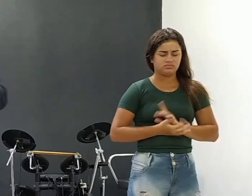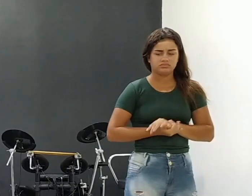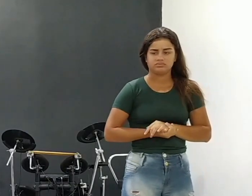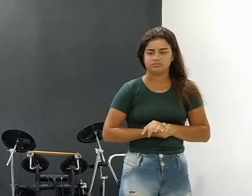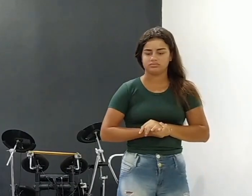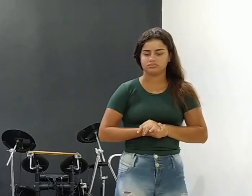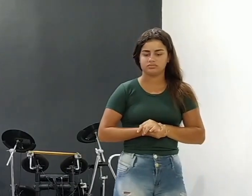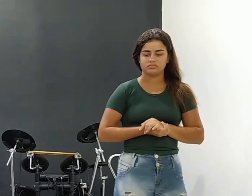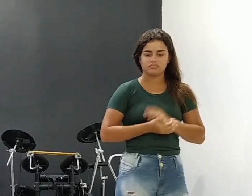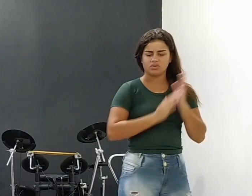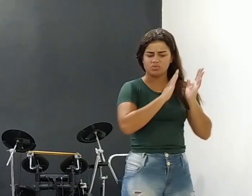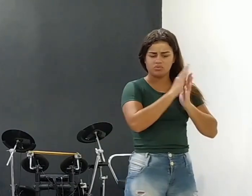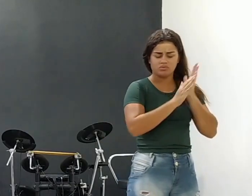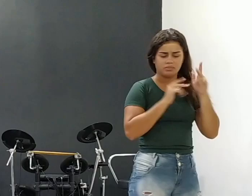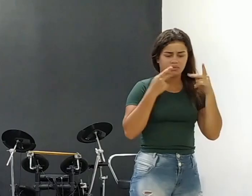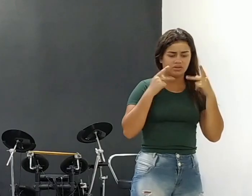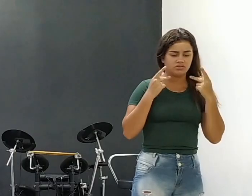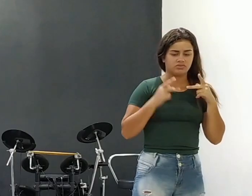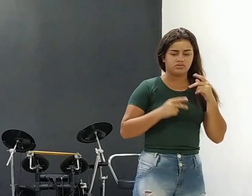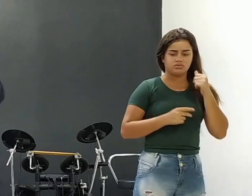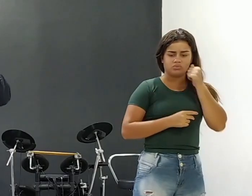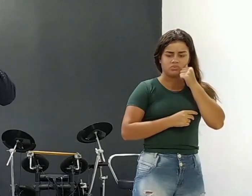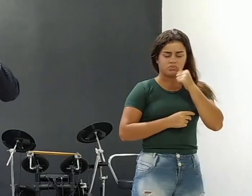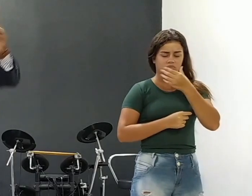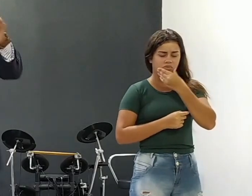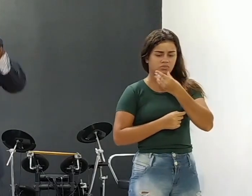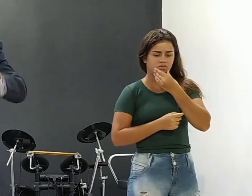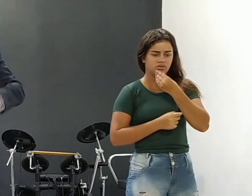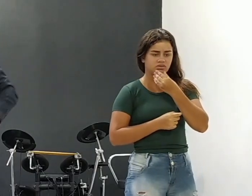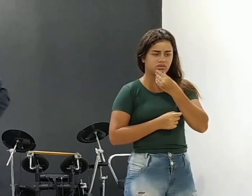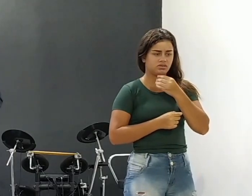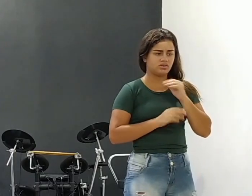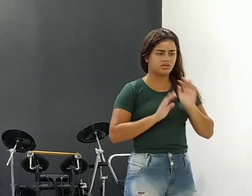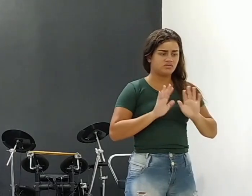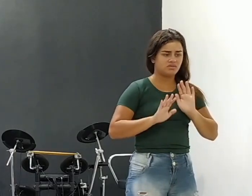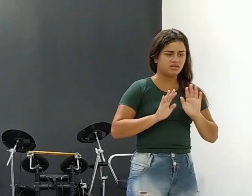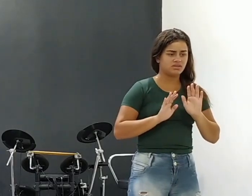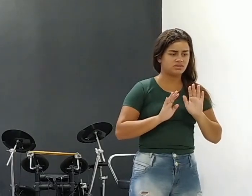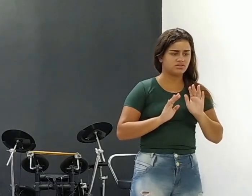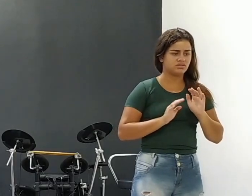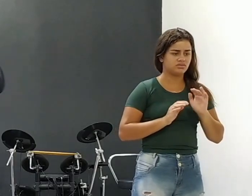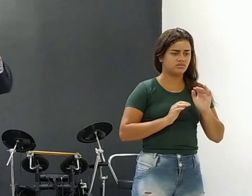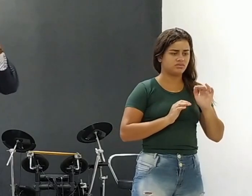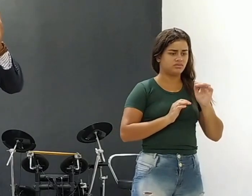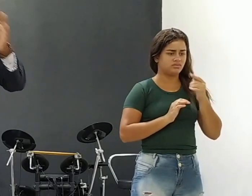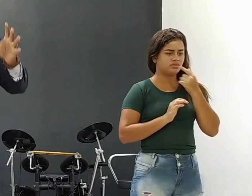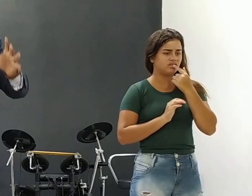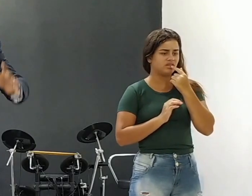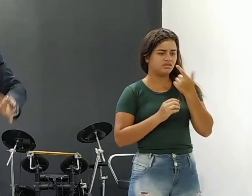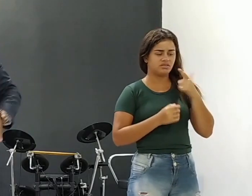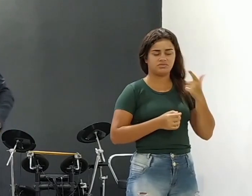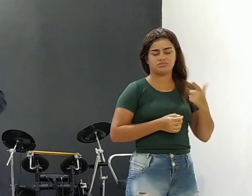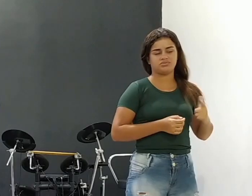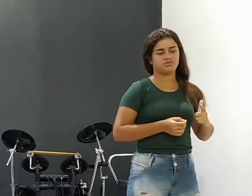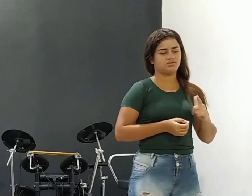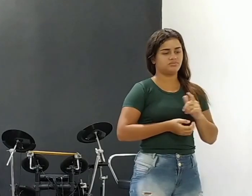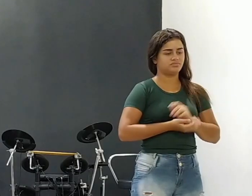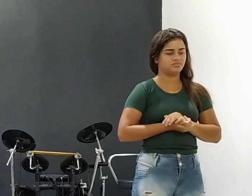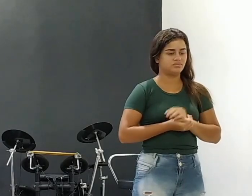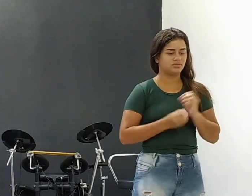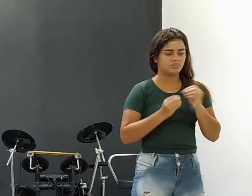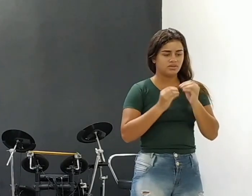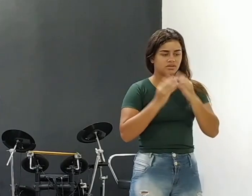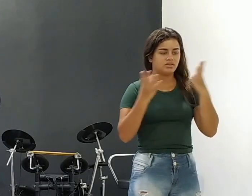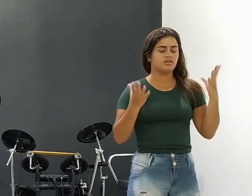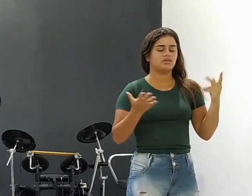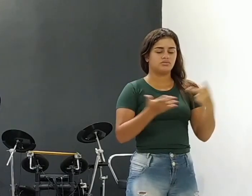ouvi pregações de homens e mulheres de Deus que às vezes nem dente na boca tinha, mas quando falava o milagre acontecia. Sabe por quê?